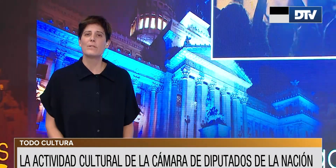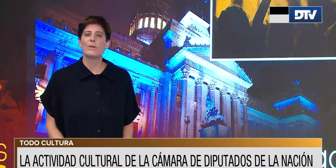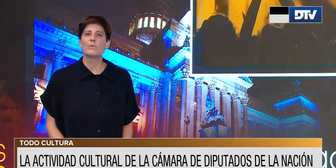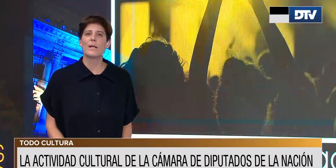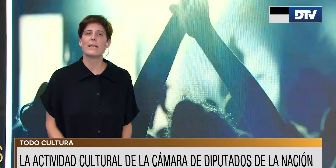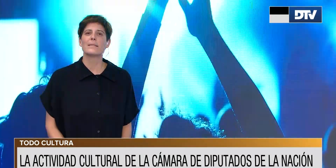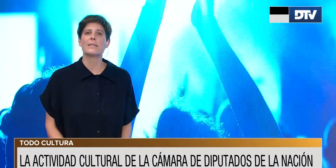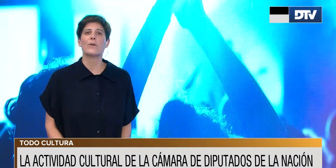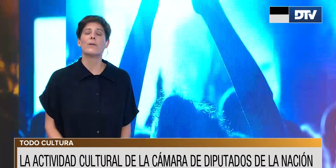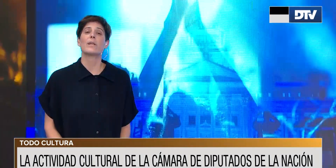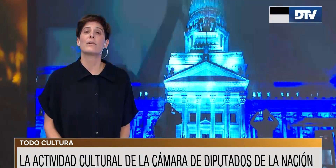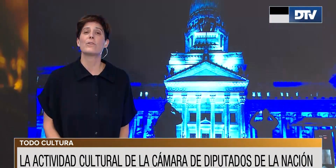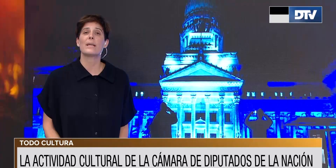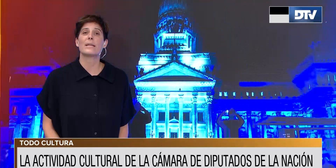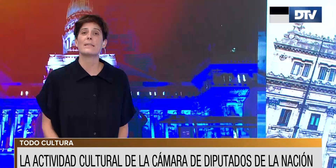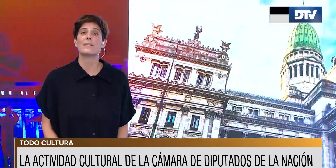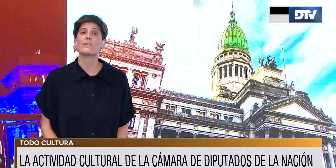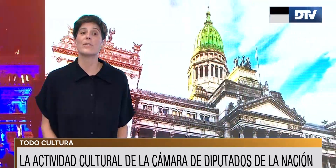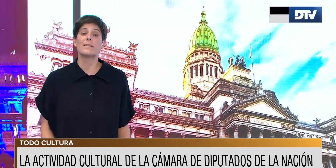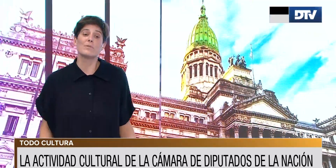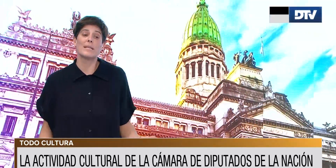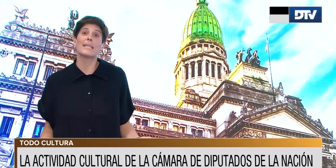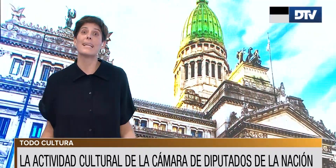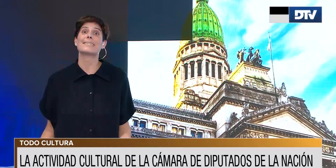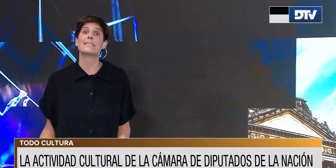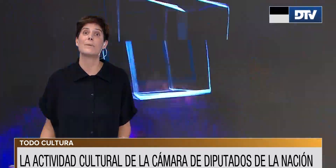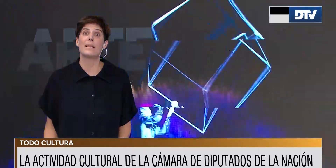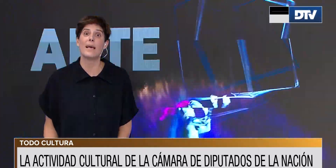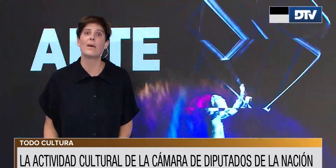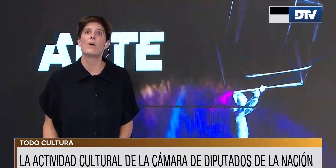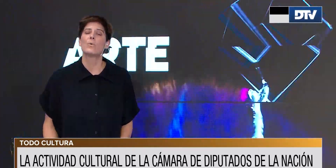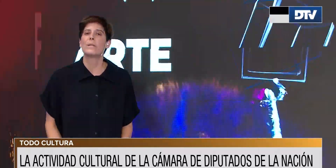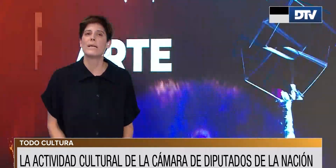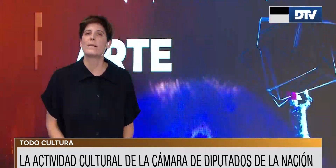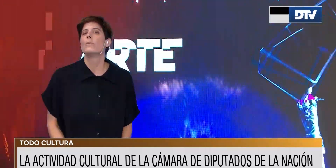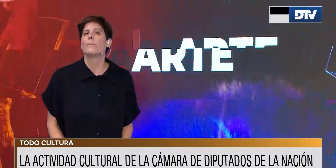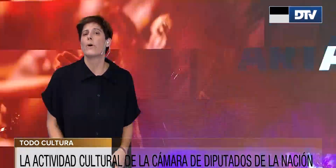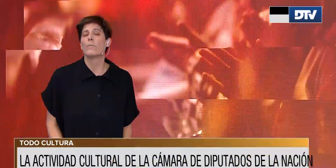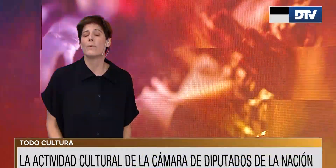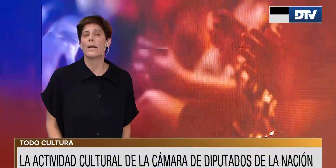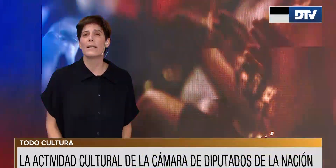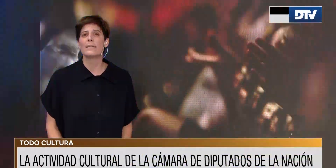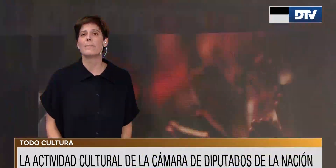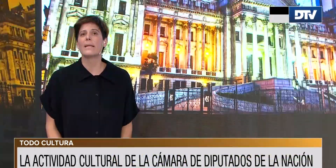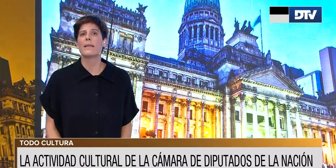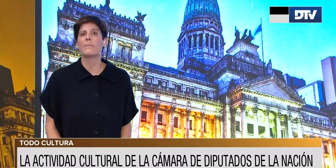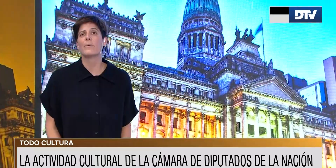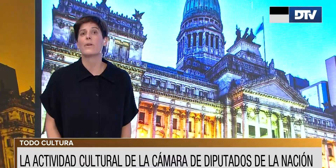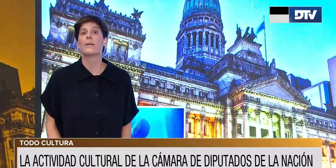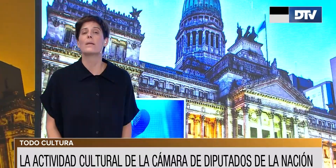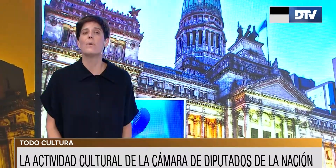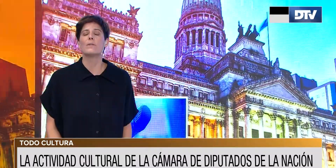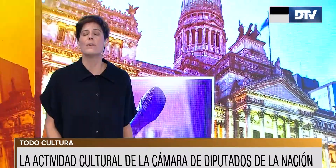las expresiones culturales de todos los territorios argentinos. Hoy estamos en el Día de la Accesibilidad, un día que se conmemora aquí en este país